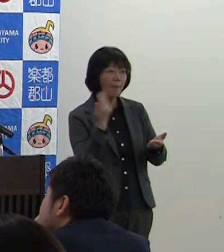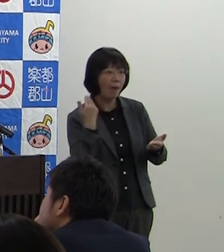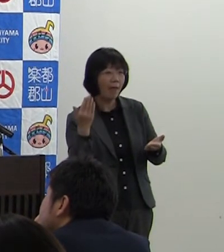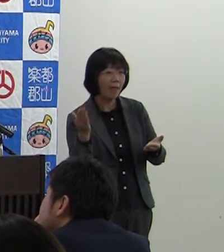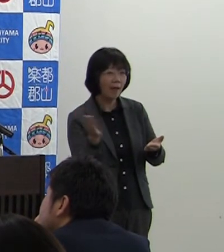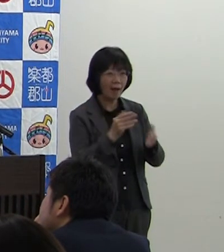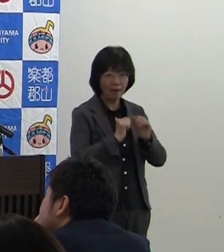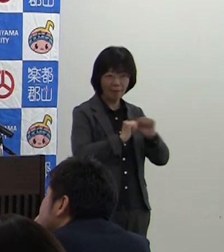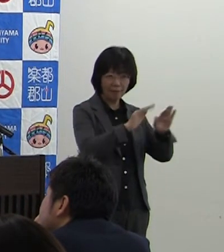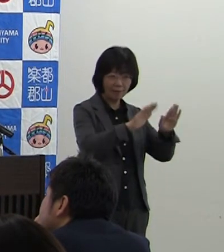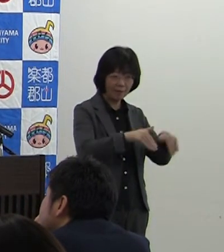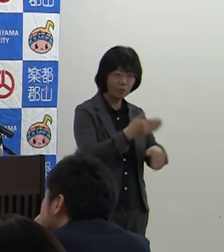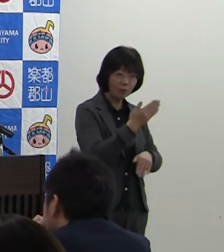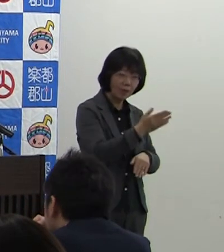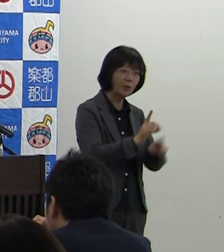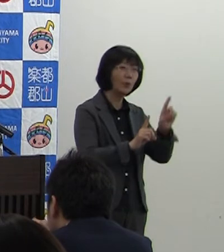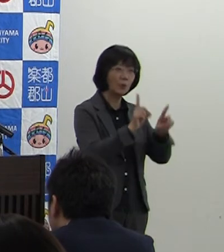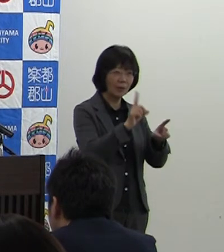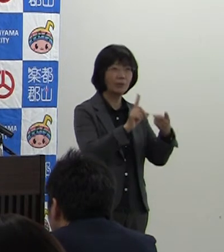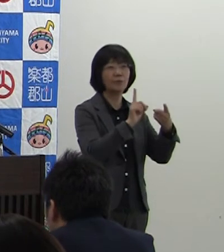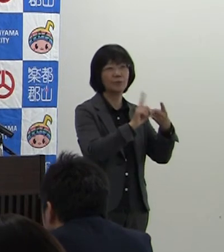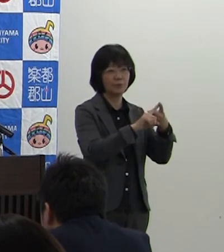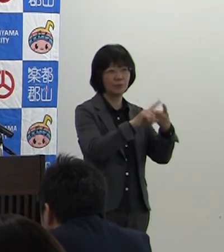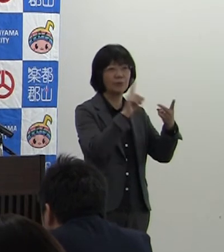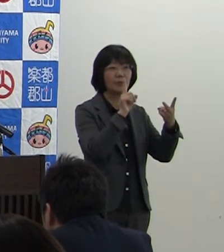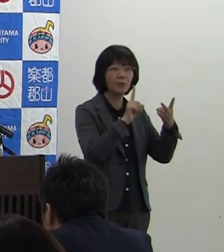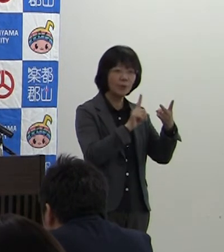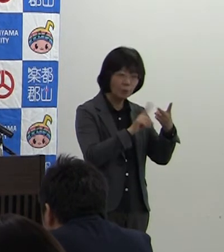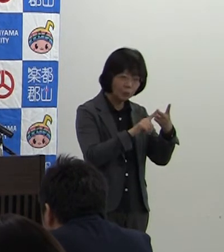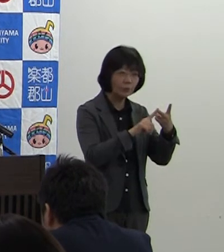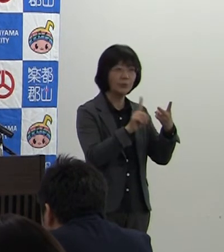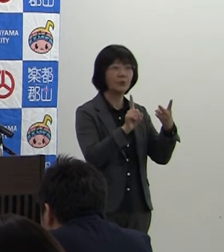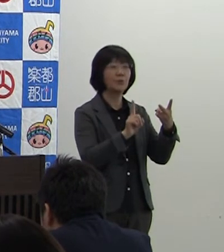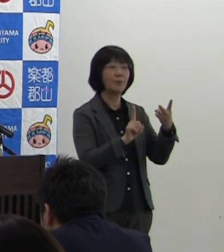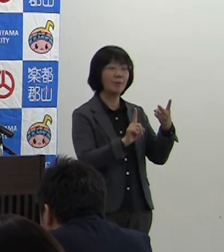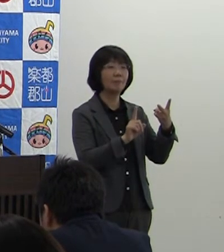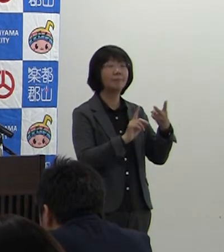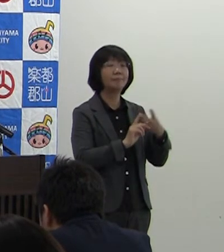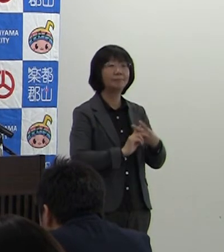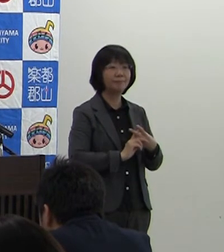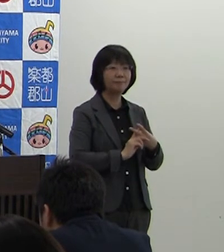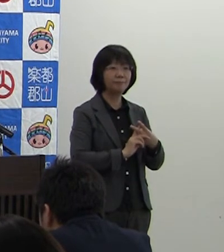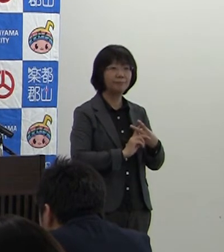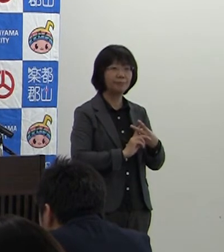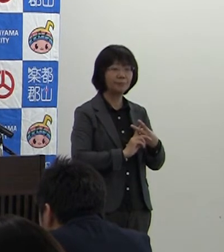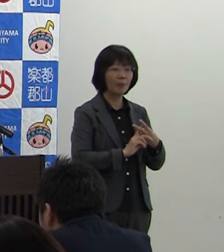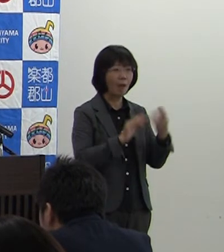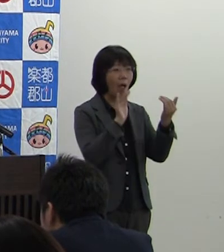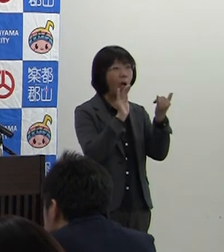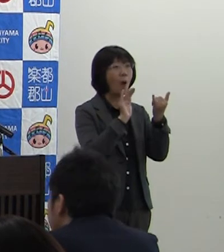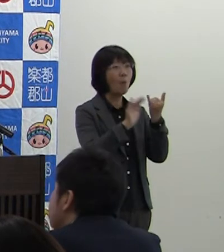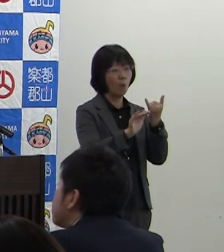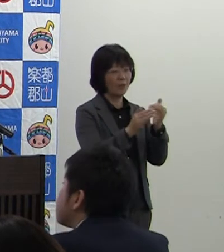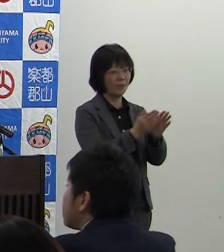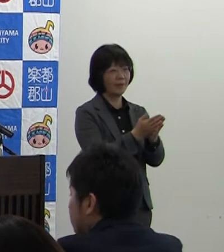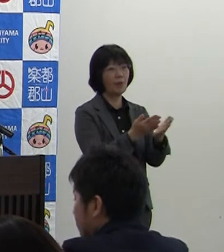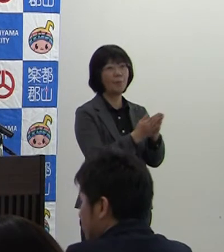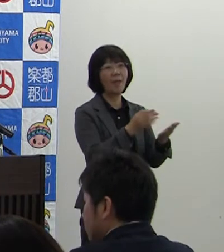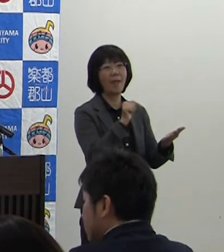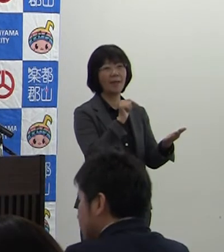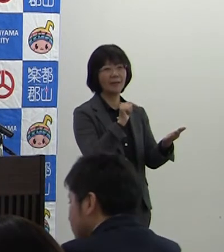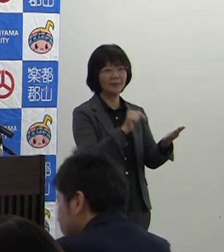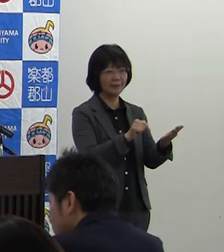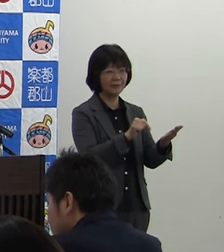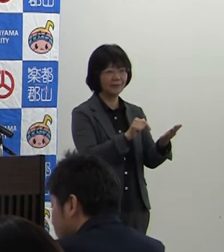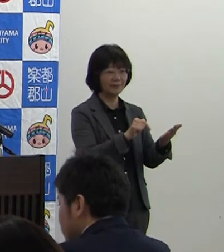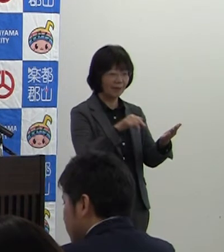を したいというのと、あともう一点はですね、防災タウンページなんですけど、自